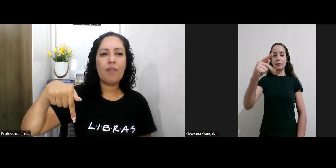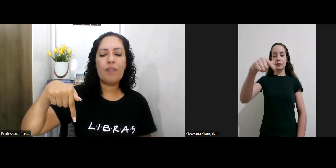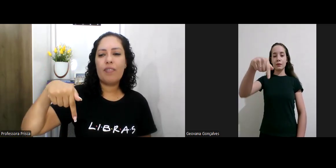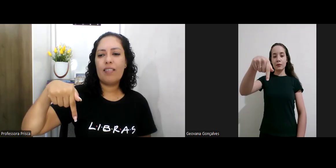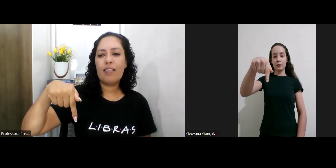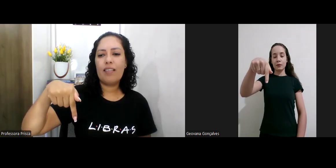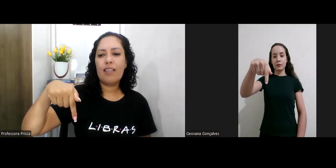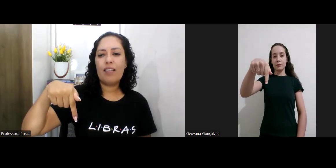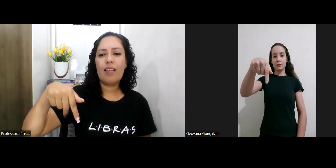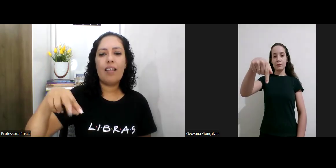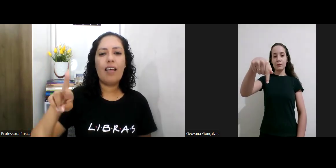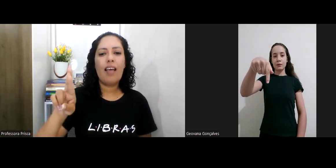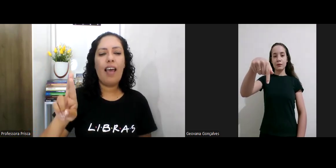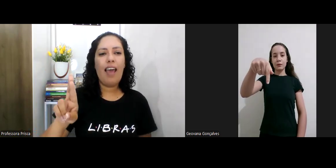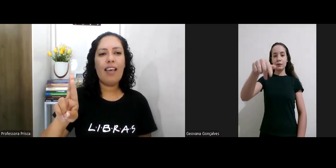Q,